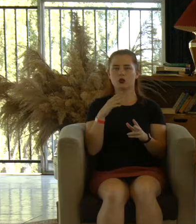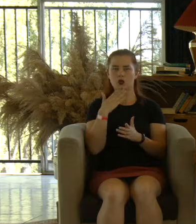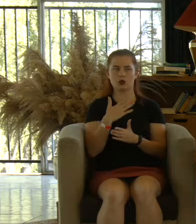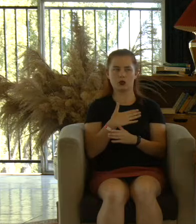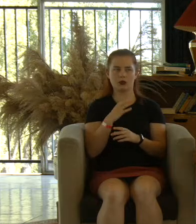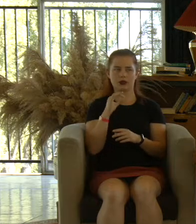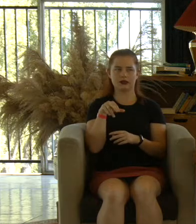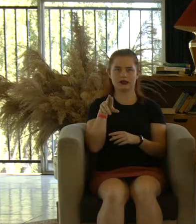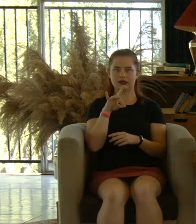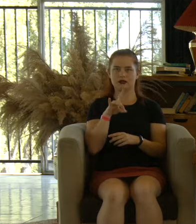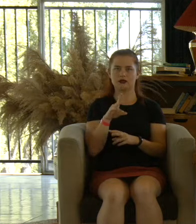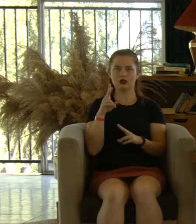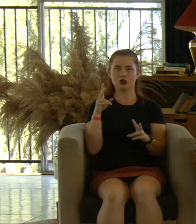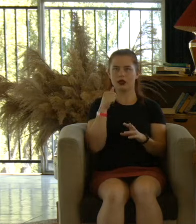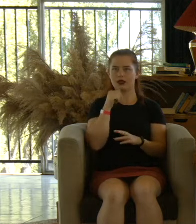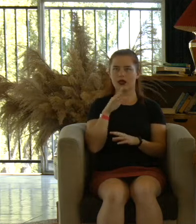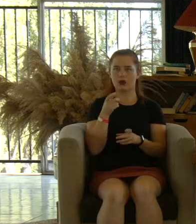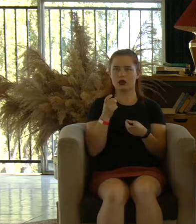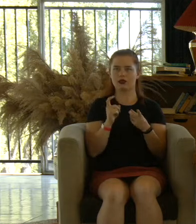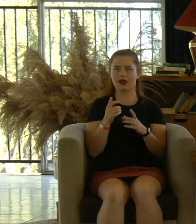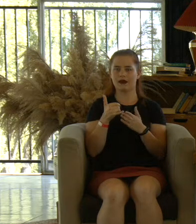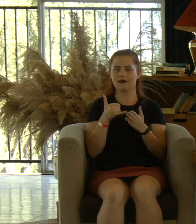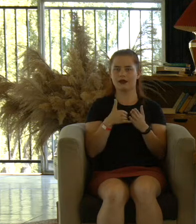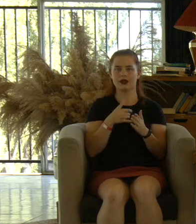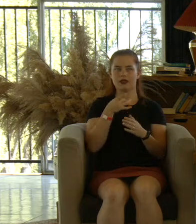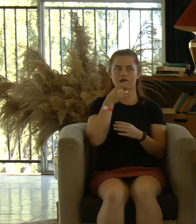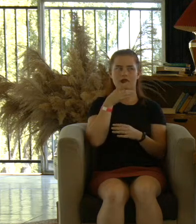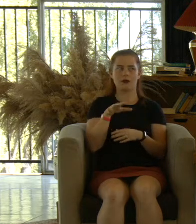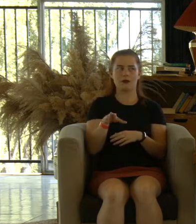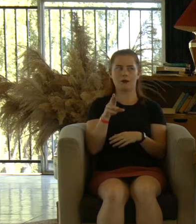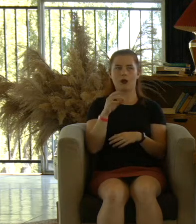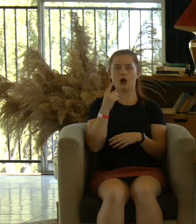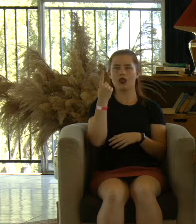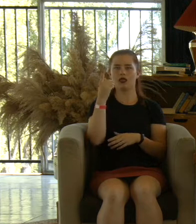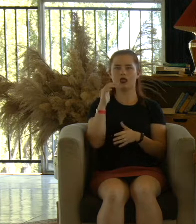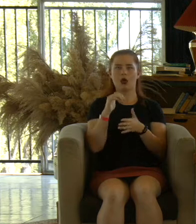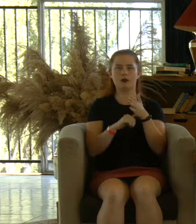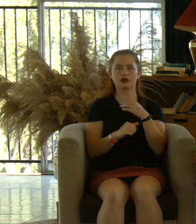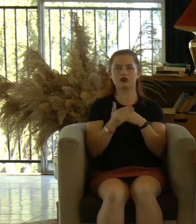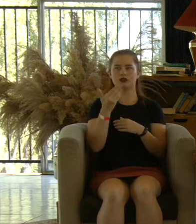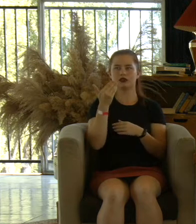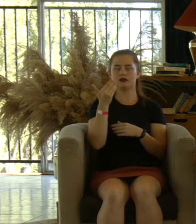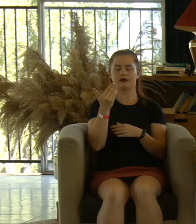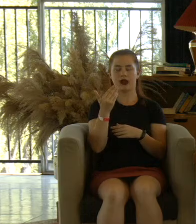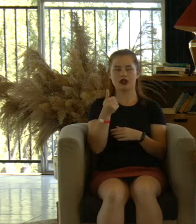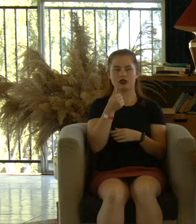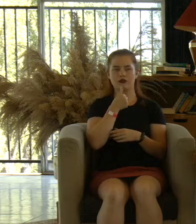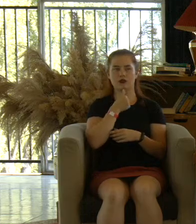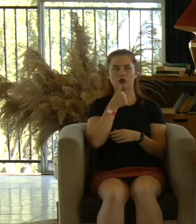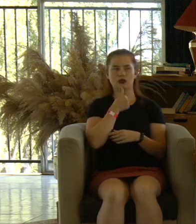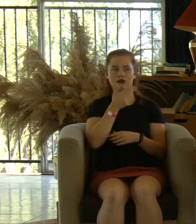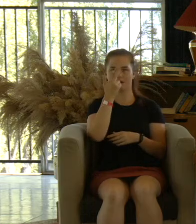не пробовал натуральное вино, оно, скорее всего, не понравится по очень простой причине. Ваши рецепторы к нему не готовы.